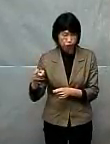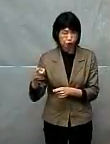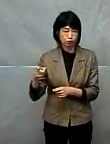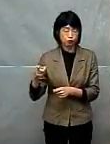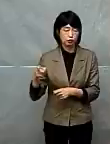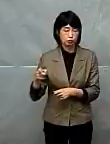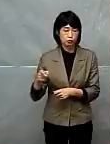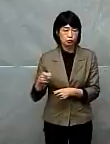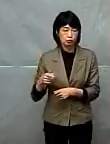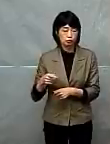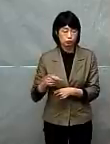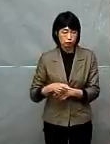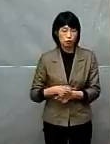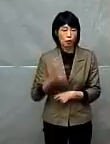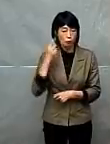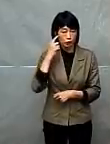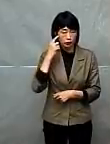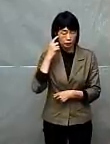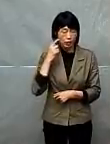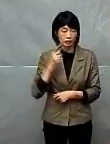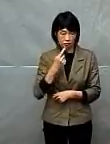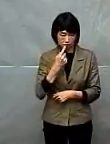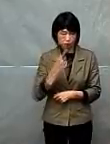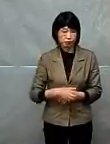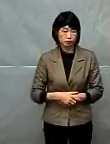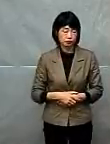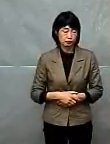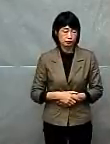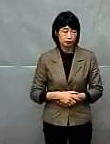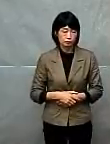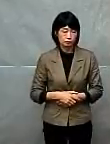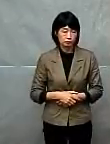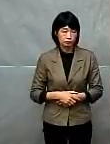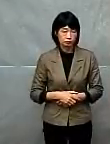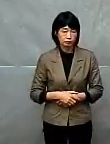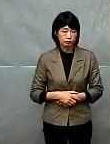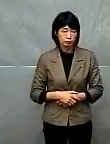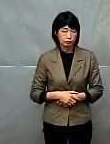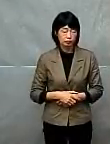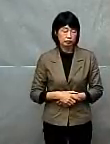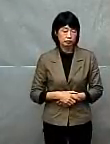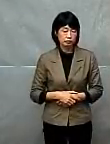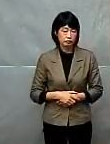ているというふうに思っています。ですからここで